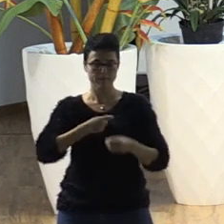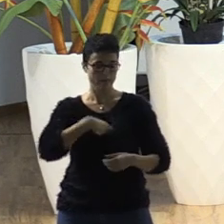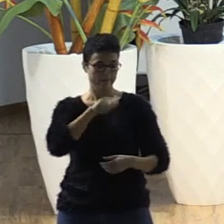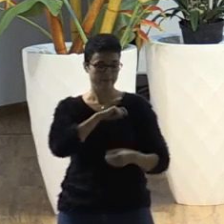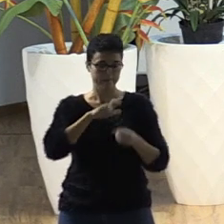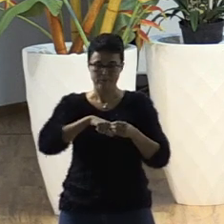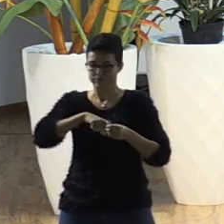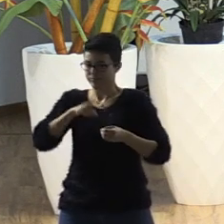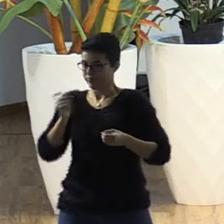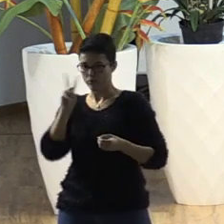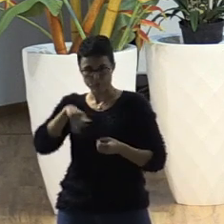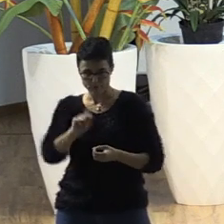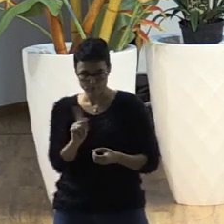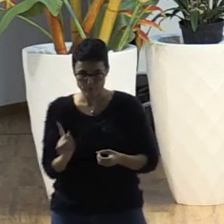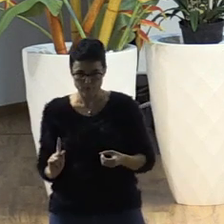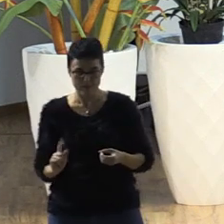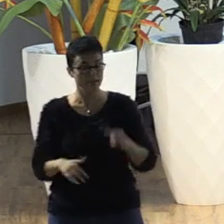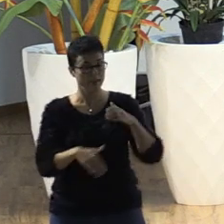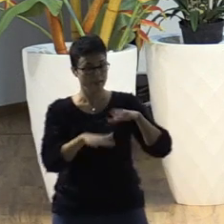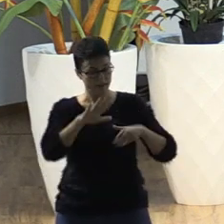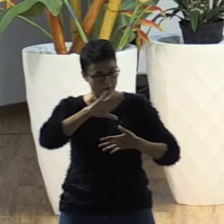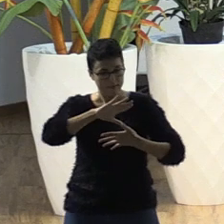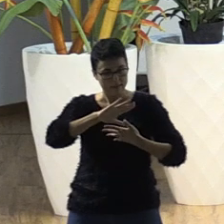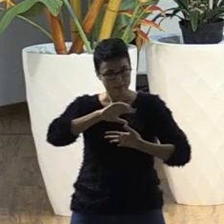eso, lo sabemos perfectamente, y América Latina,